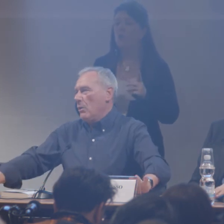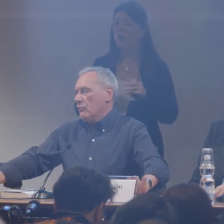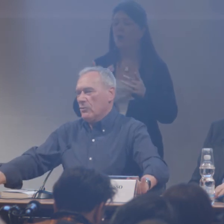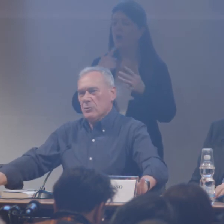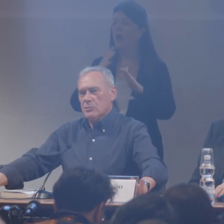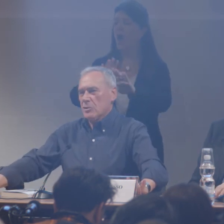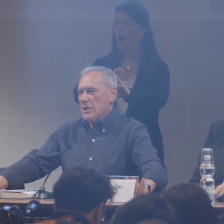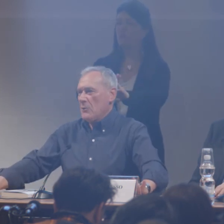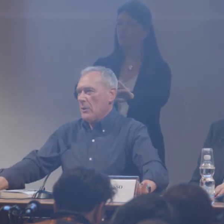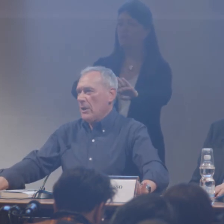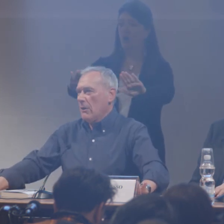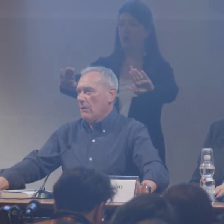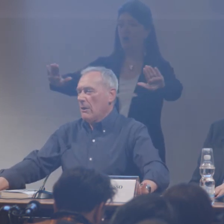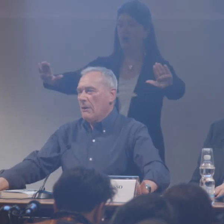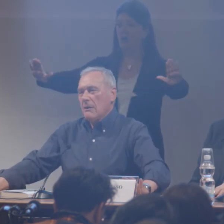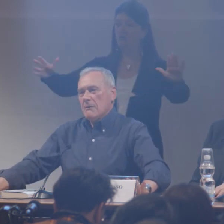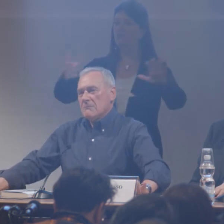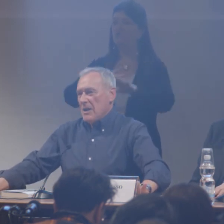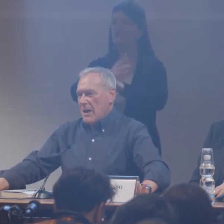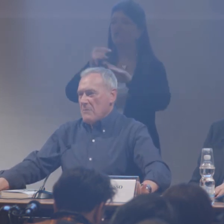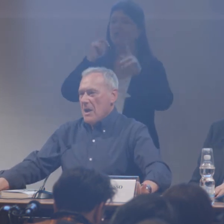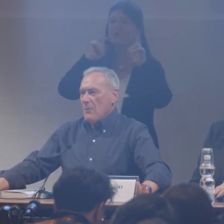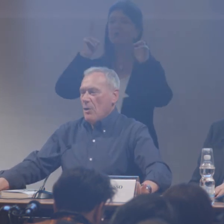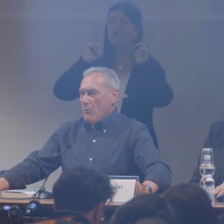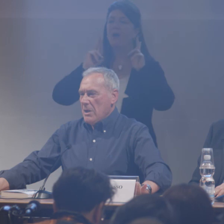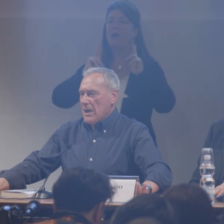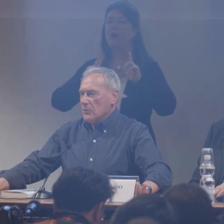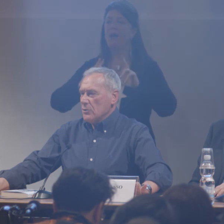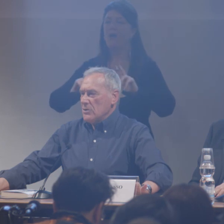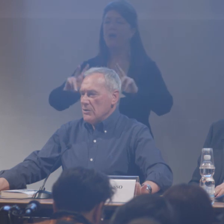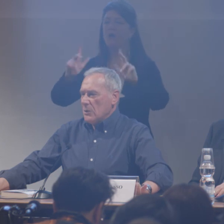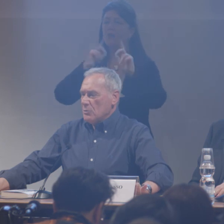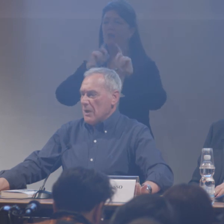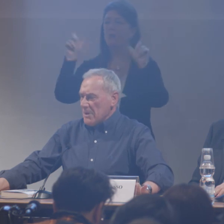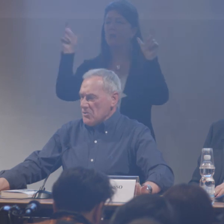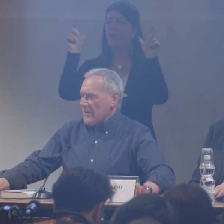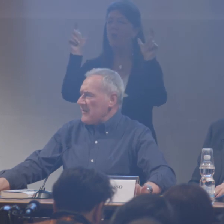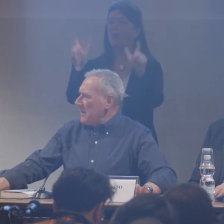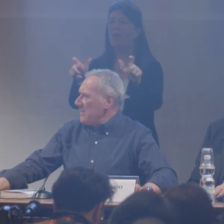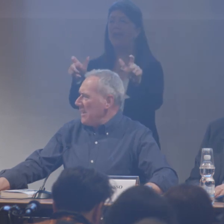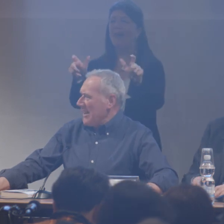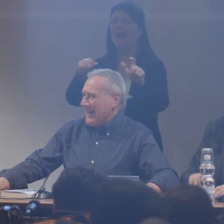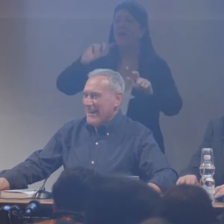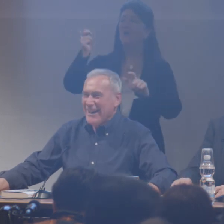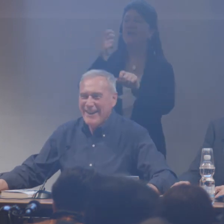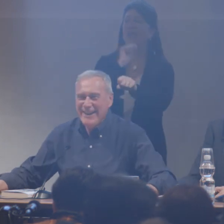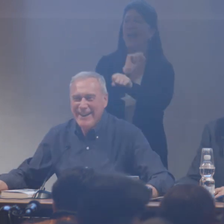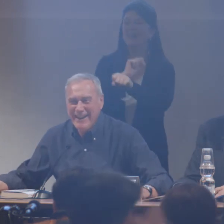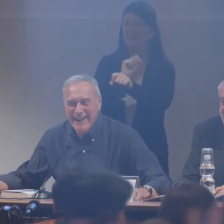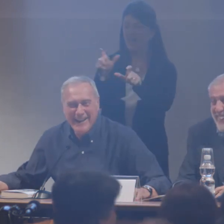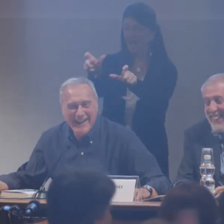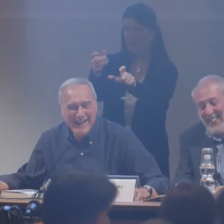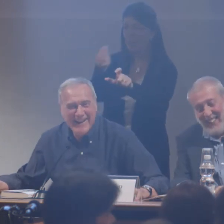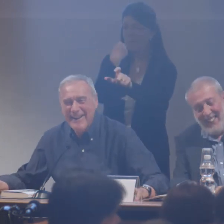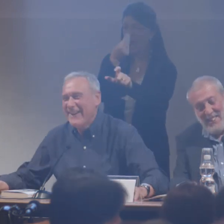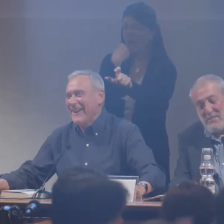a posto, tutto tranquillo. Abbiamo obbligato i detenuti a mangiarsi i